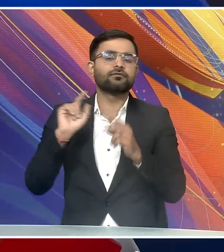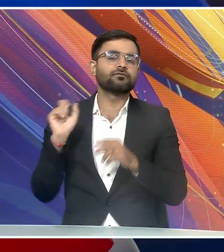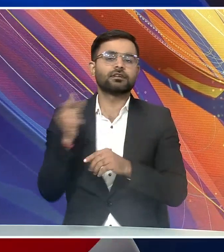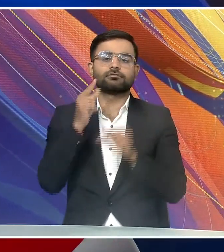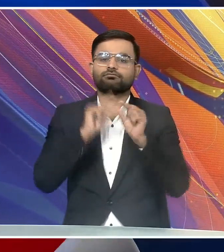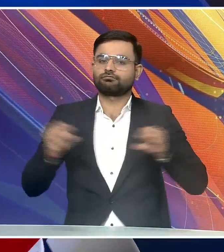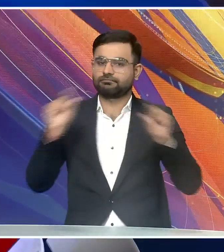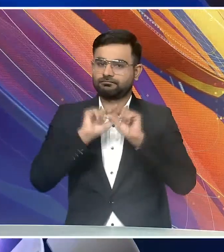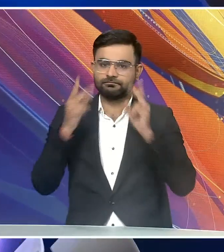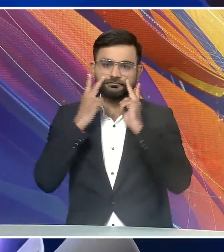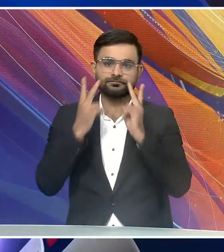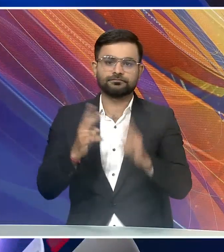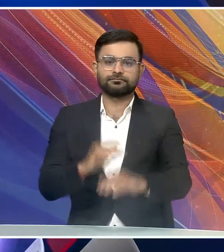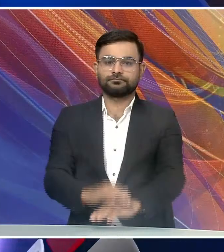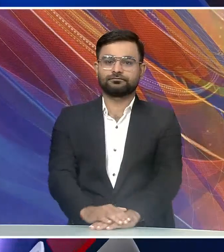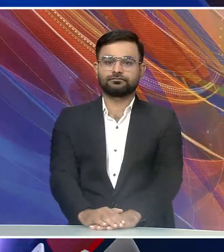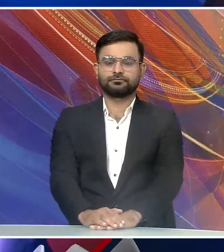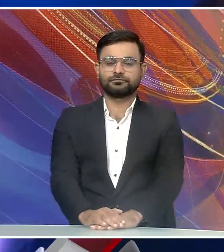पहले सुर्खियों का।